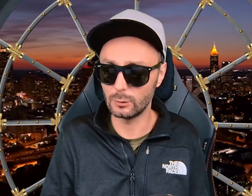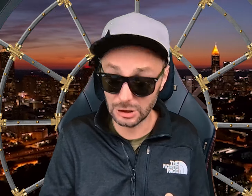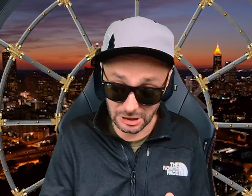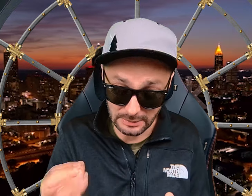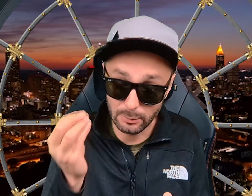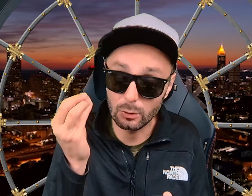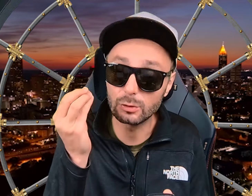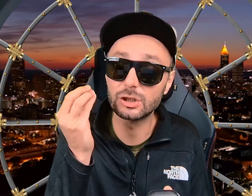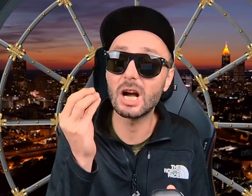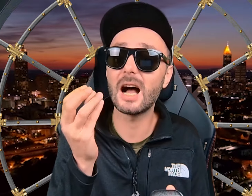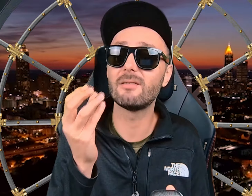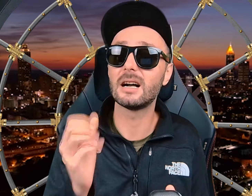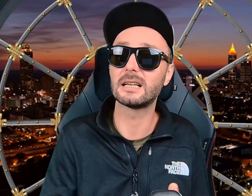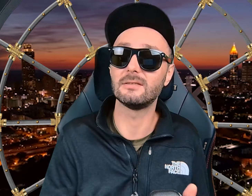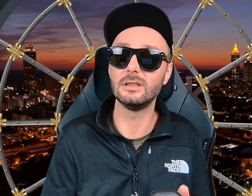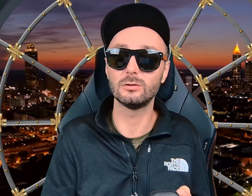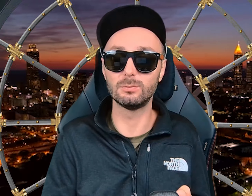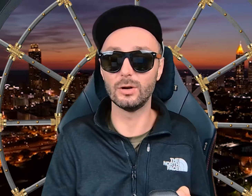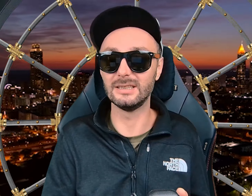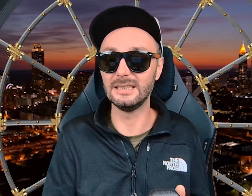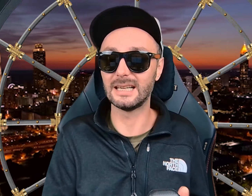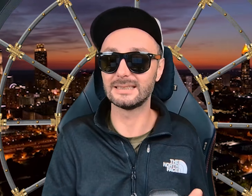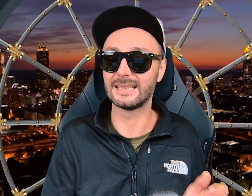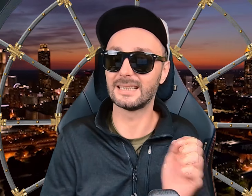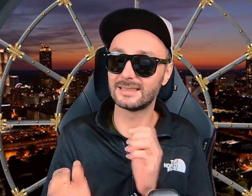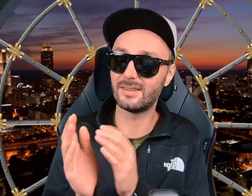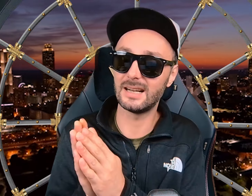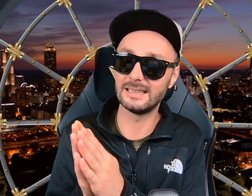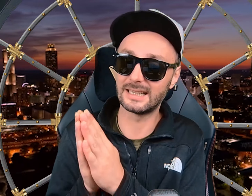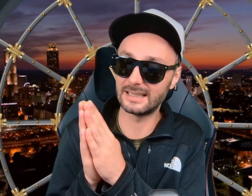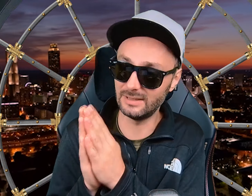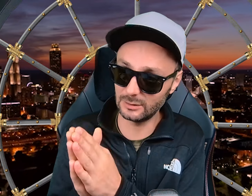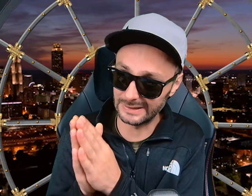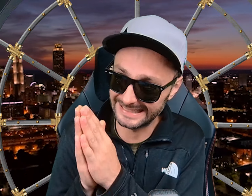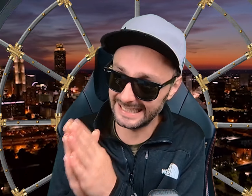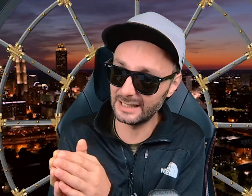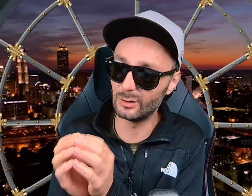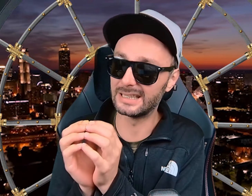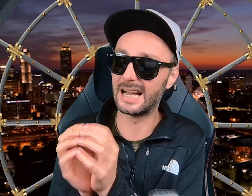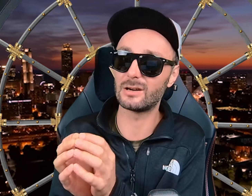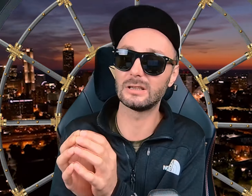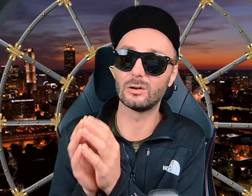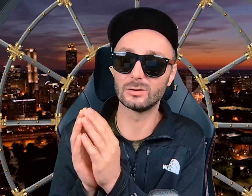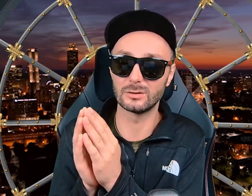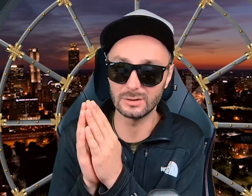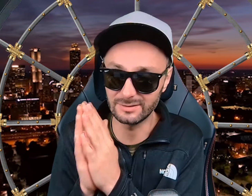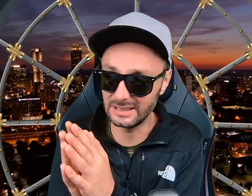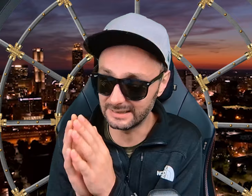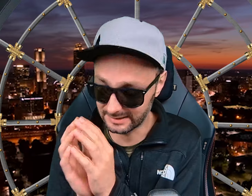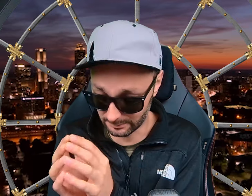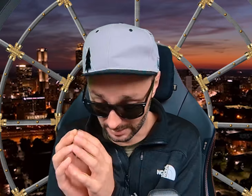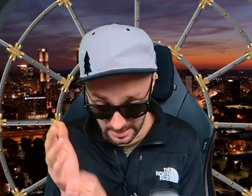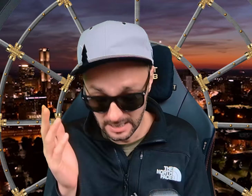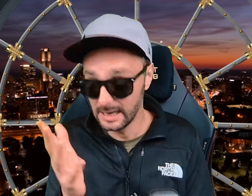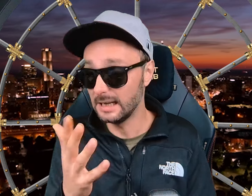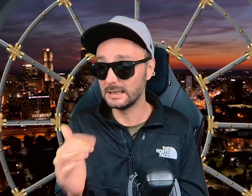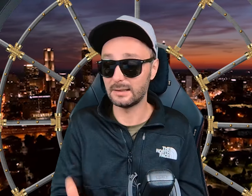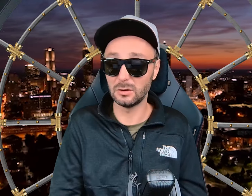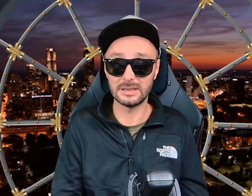Vučić I pokušava krivicu pojedinaca da svali na krivicu cijelog naroda, odnosno svih Srba Intervju o